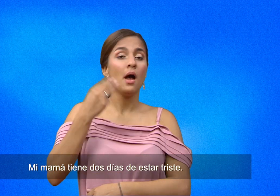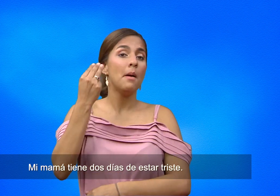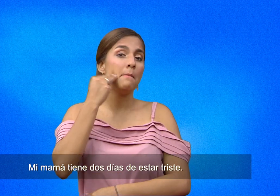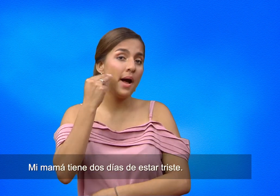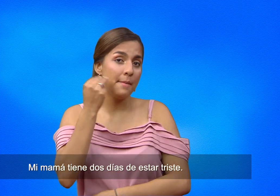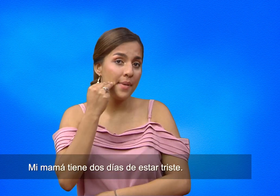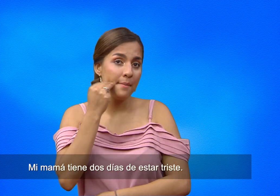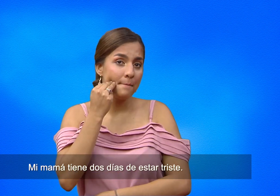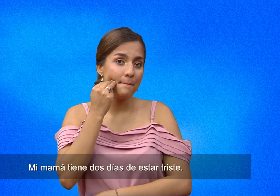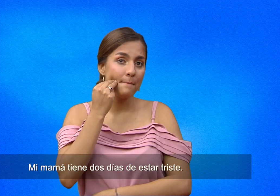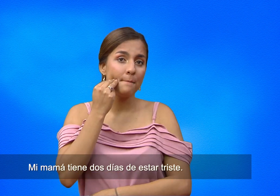mi mamá